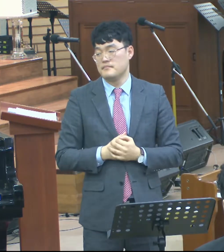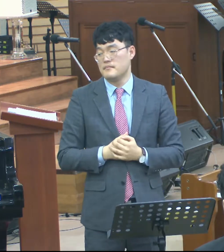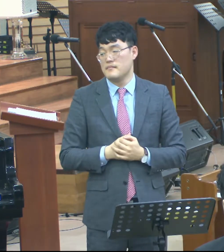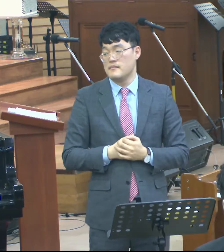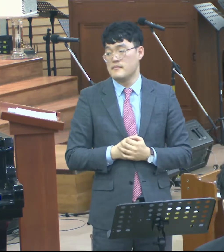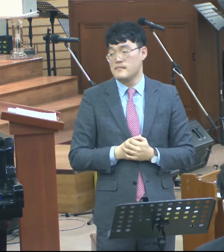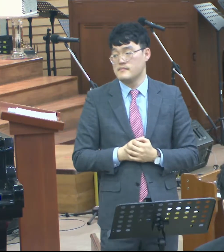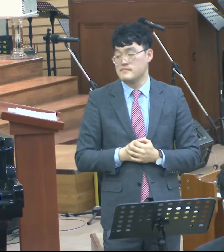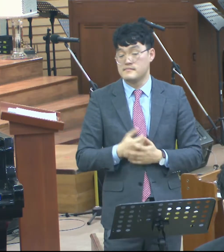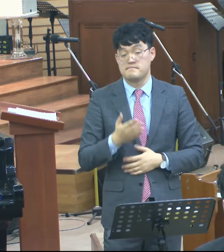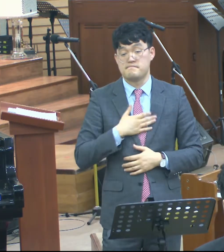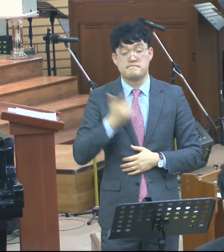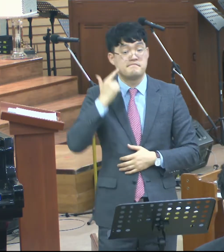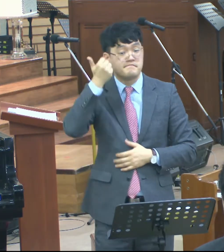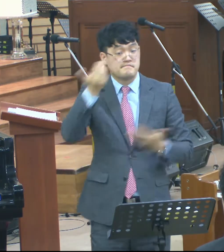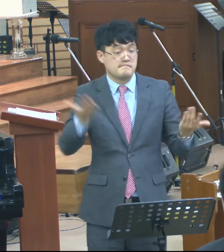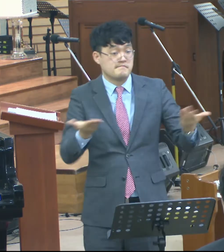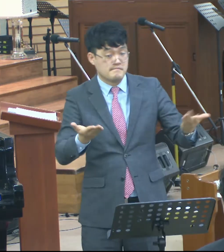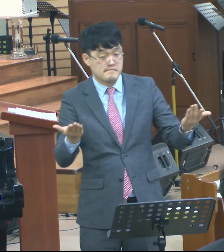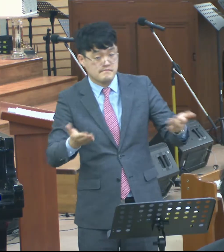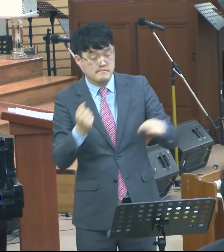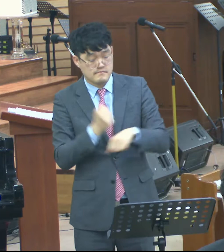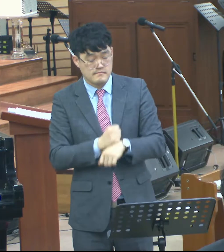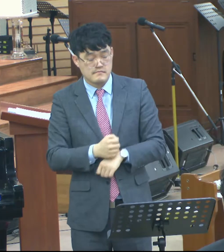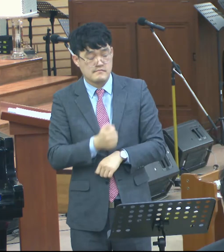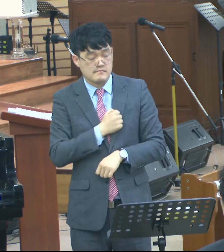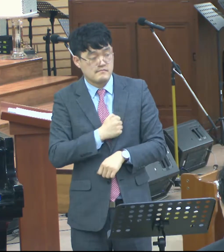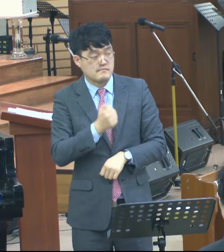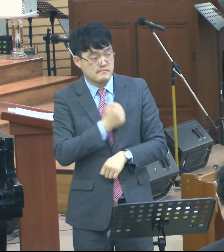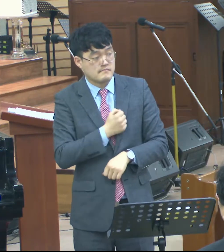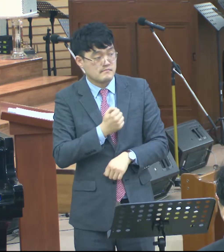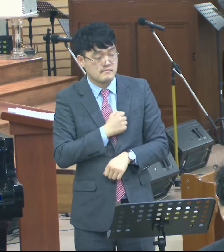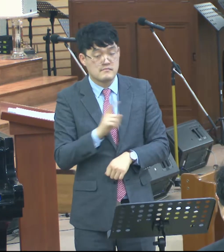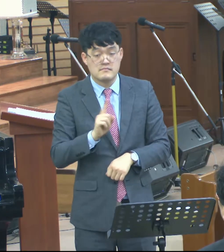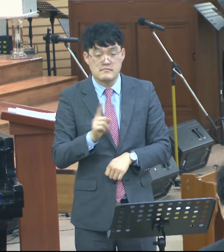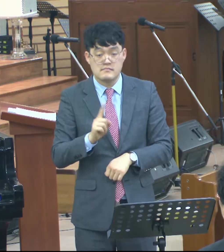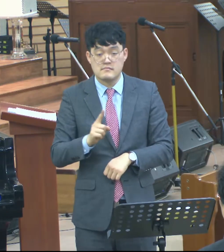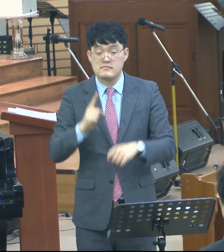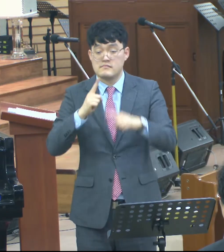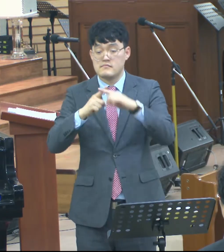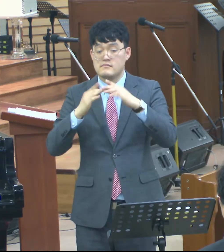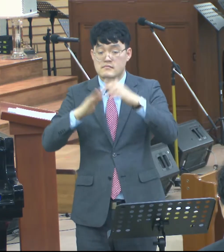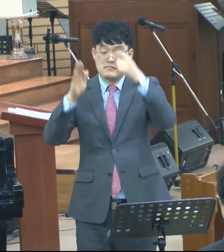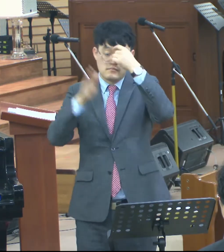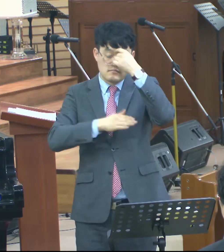목회하면서 제가 제일 가슴 아픈 거는 교인들이 교회에서 잘하는데 경계선을 넘는